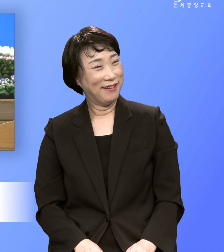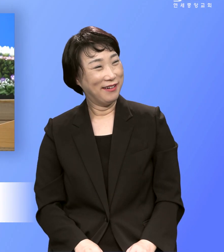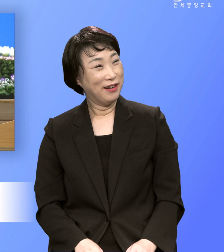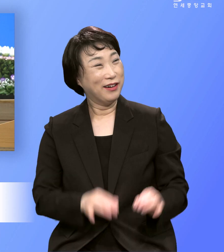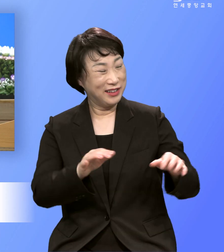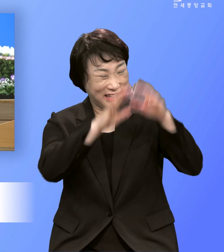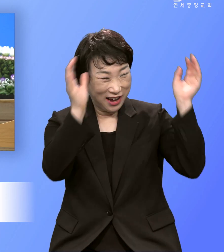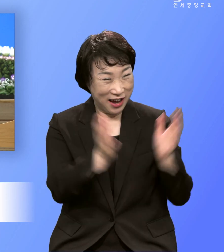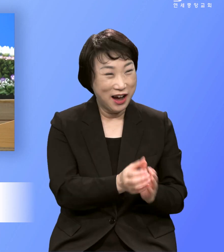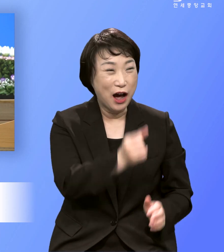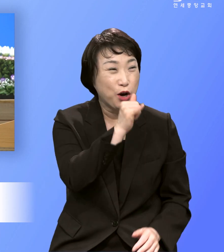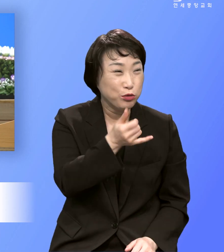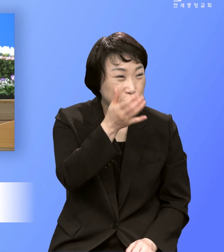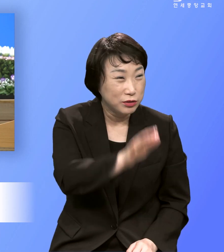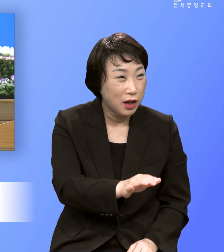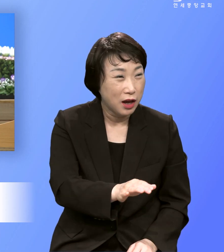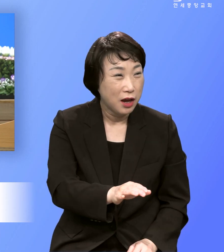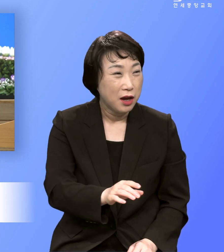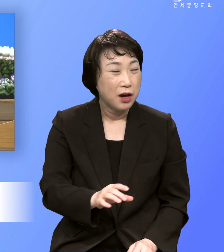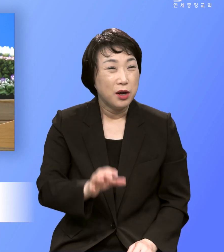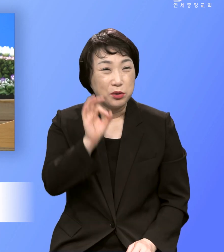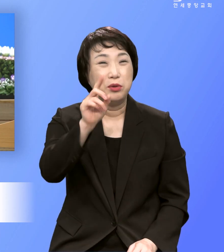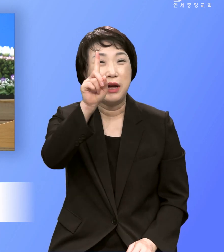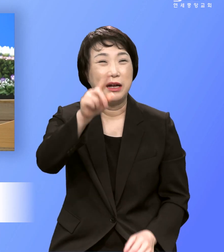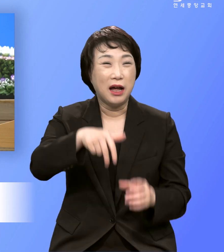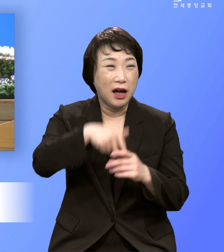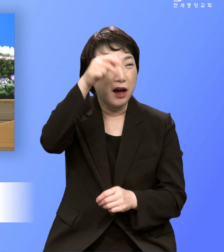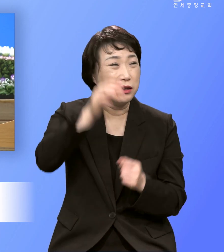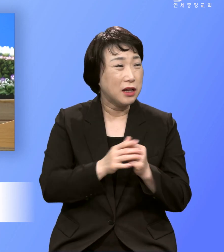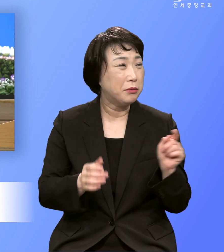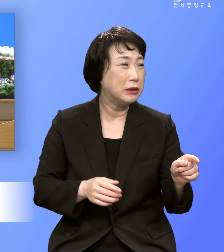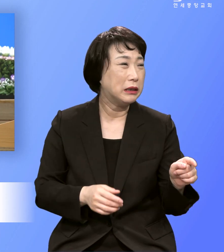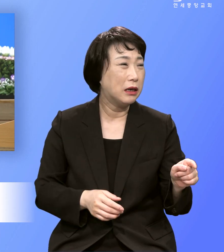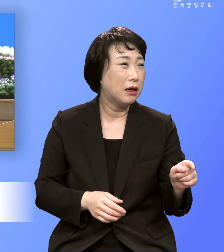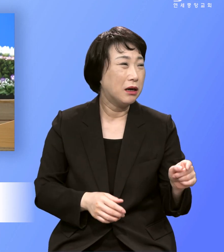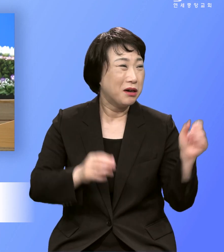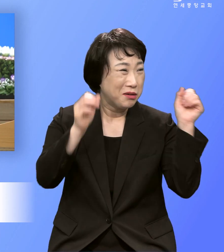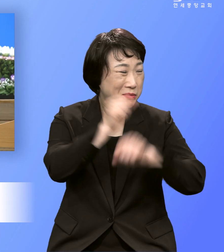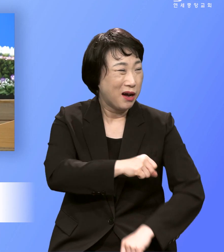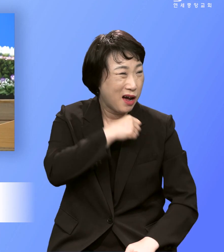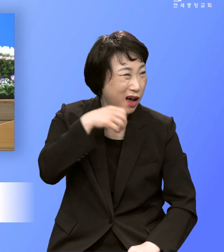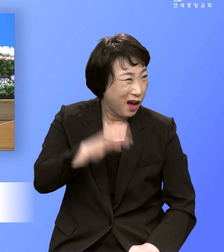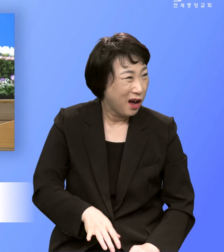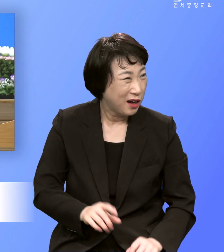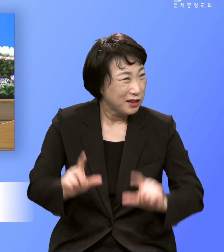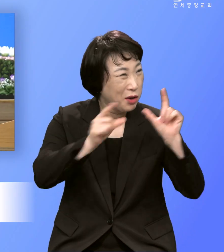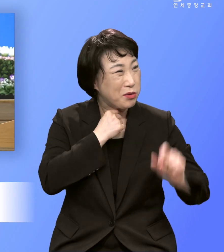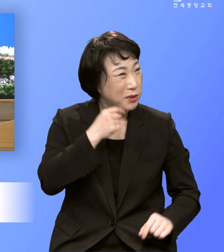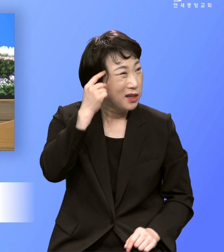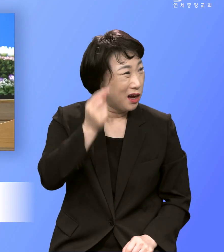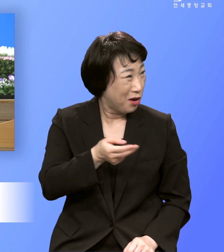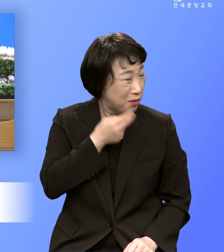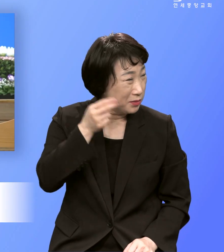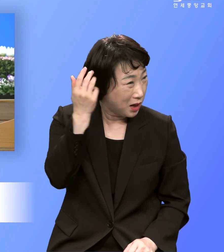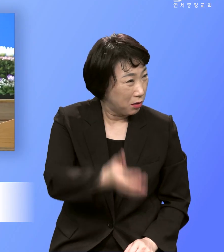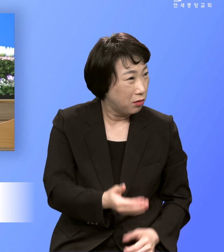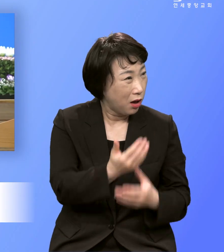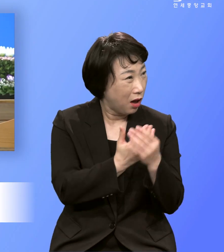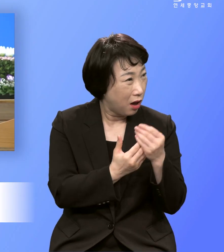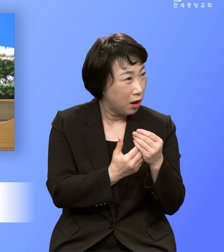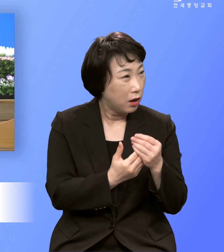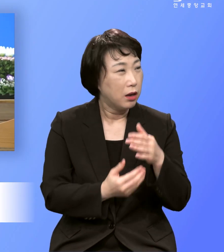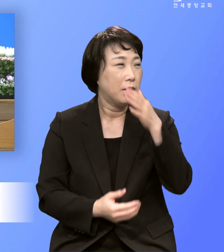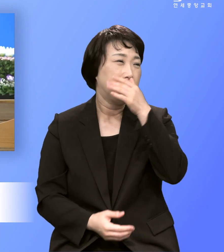근데 다 갖고 물질 하나 잊어버린 것 때문에 살고 싶은 마음 없다.